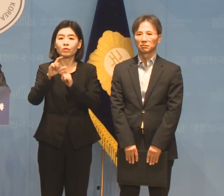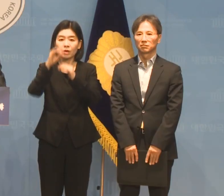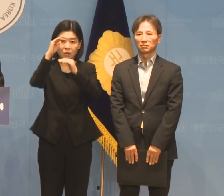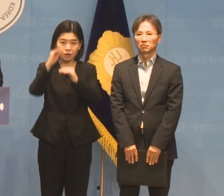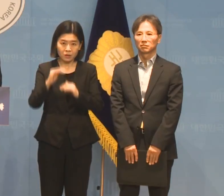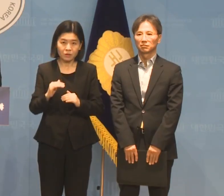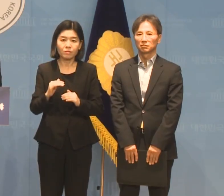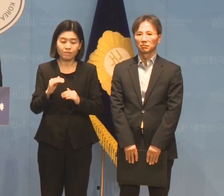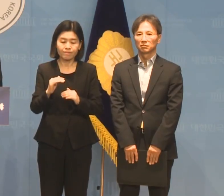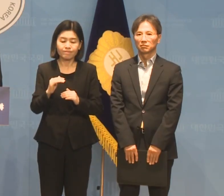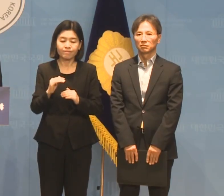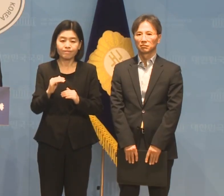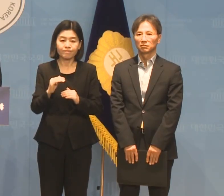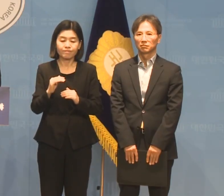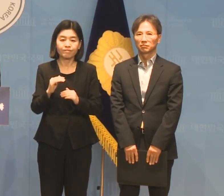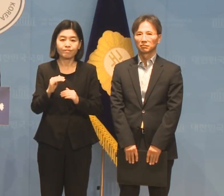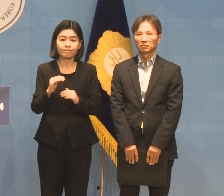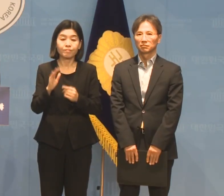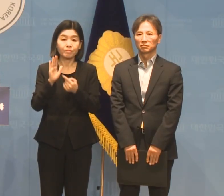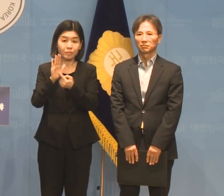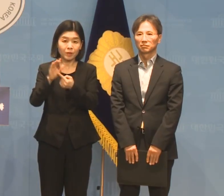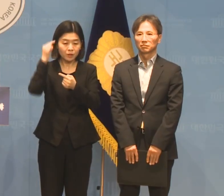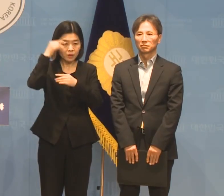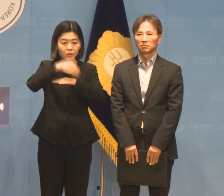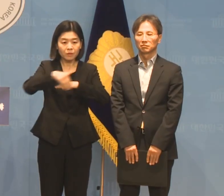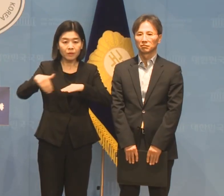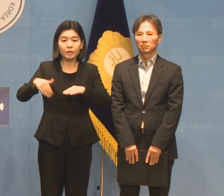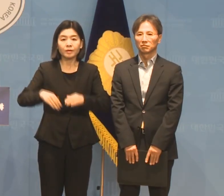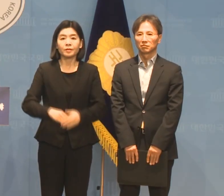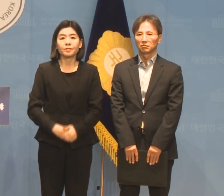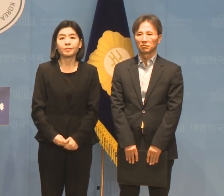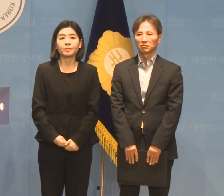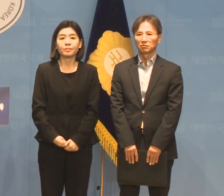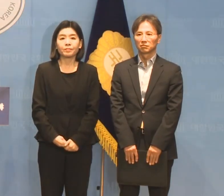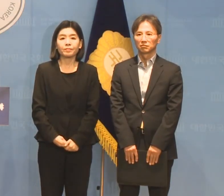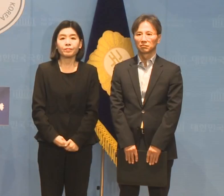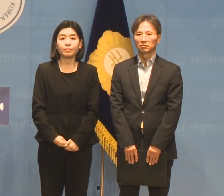내용을 이어서 발표를 드리도록 하겠습니다.